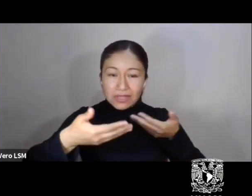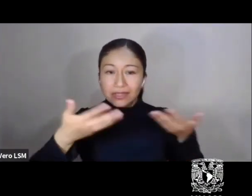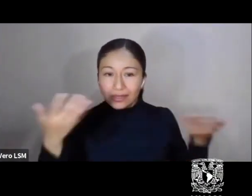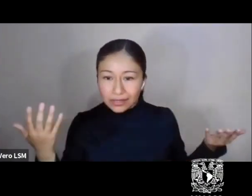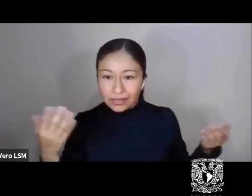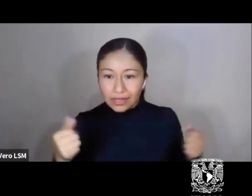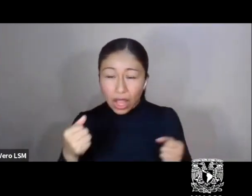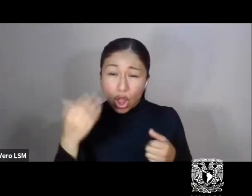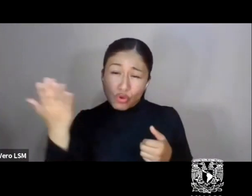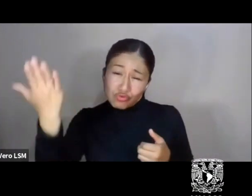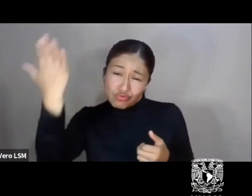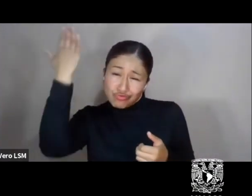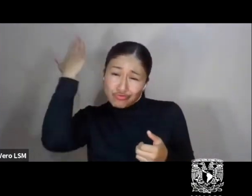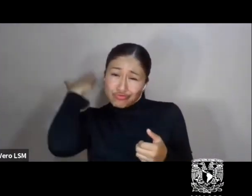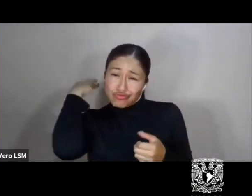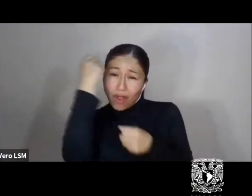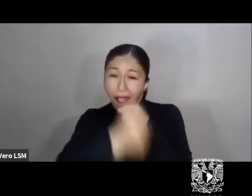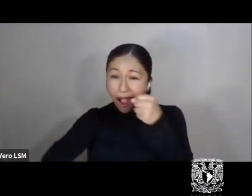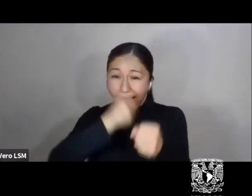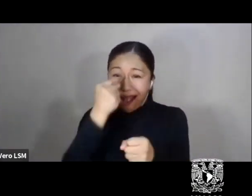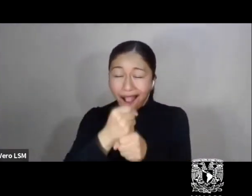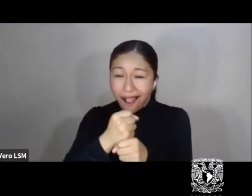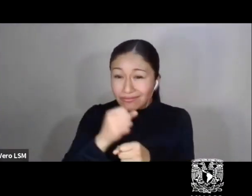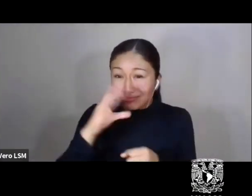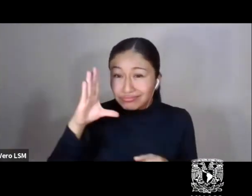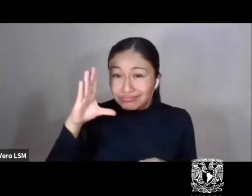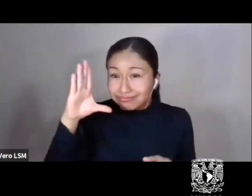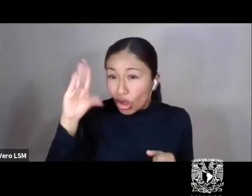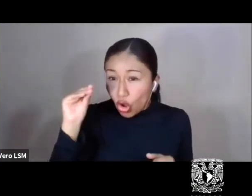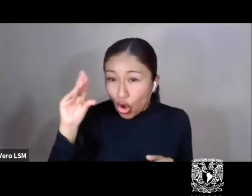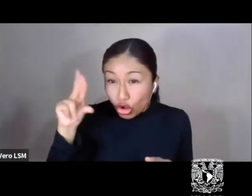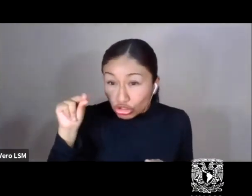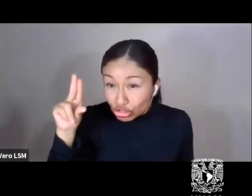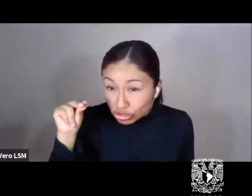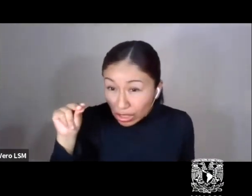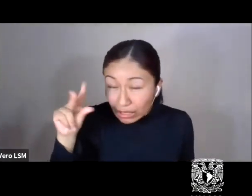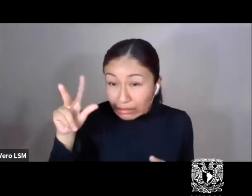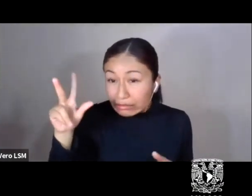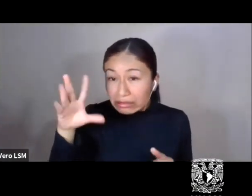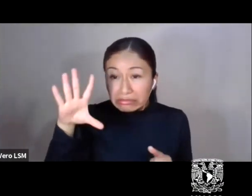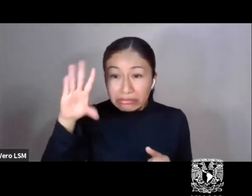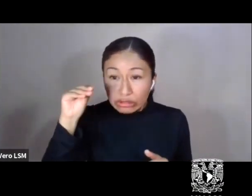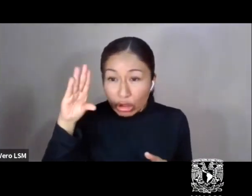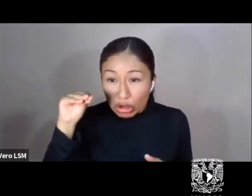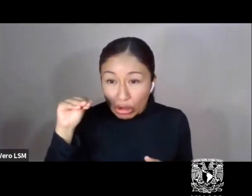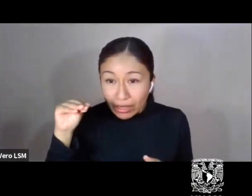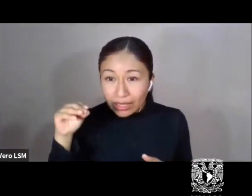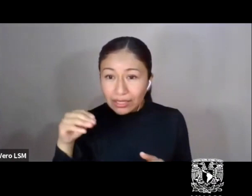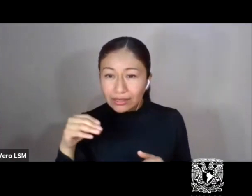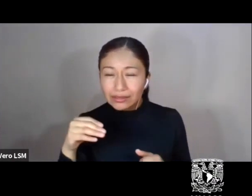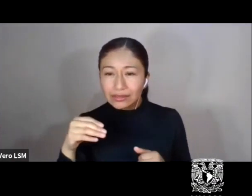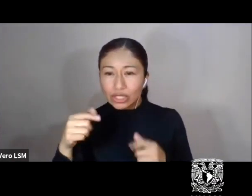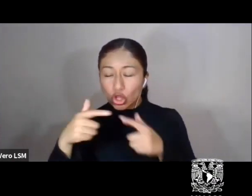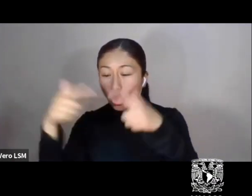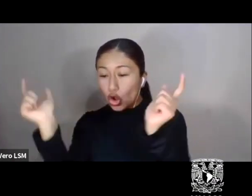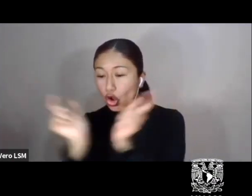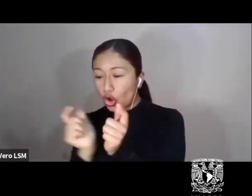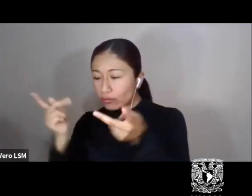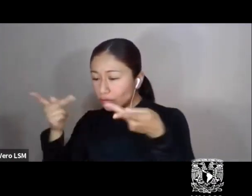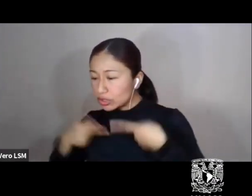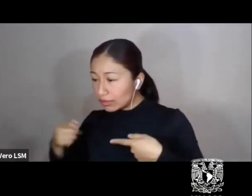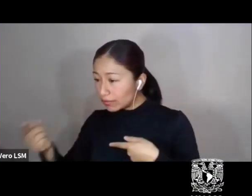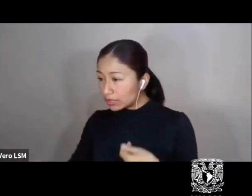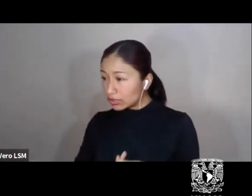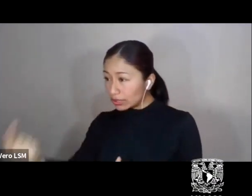¿no? Y también muchas de esas prácticas fueron asistenciales paternales, ¿no? Eran las dinámicas